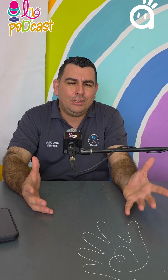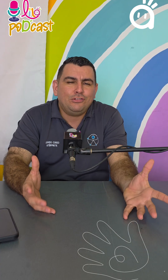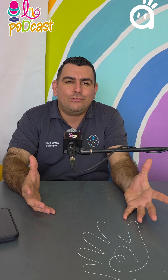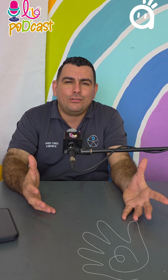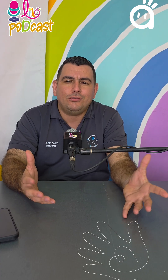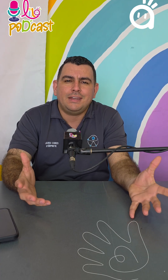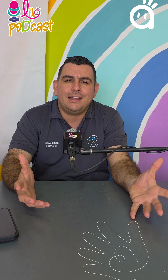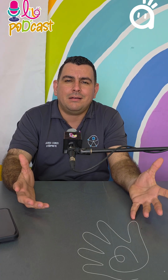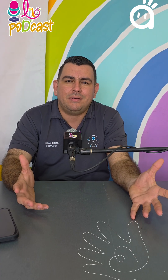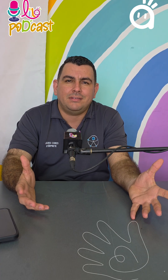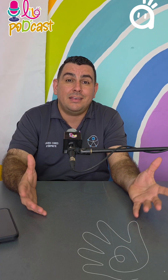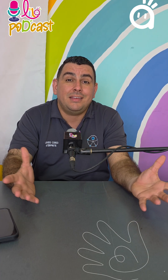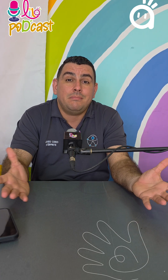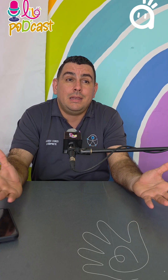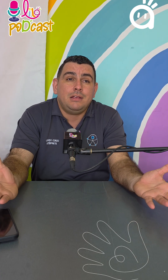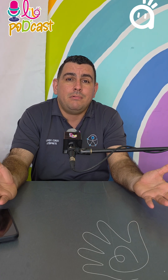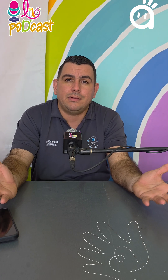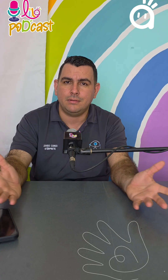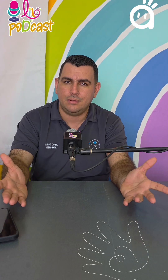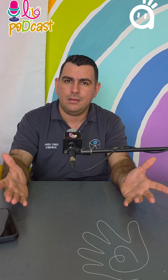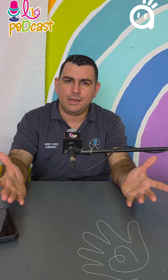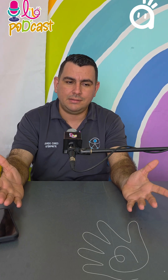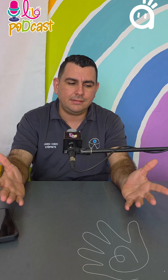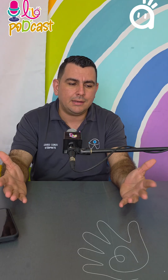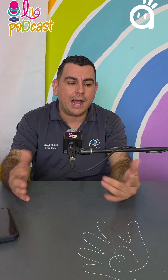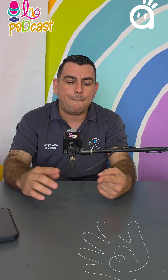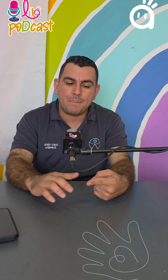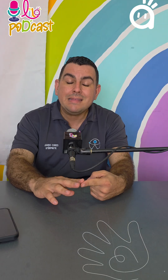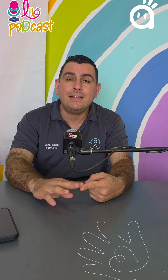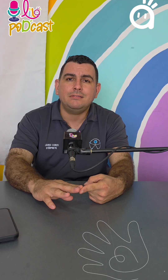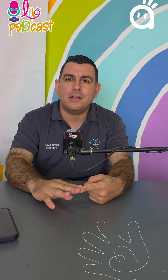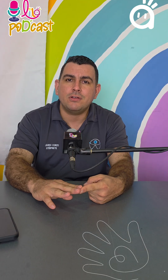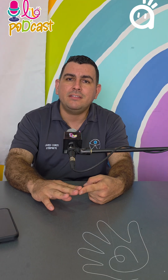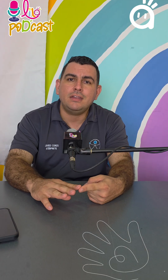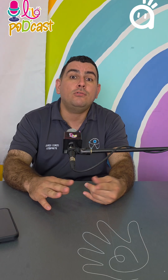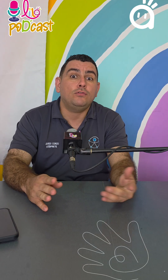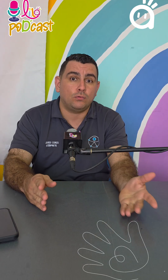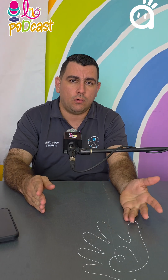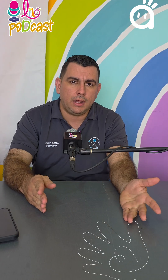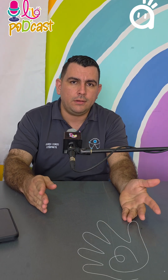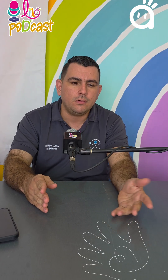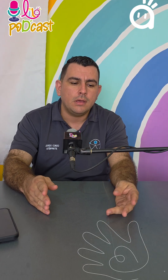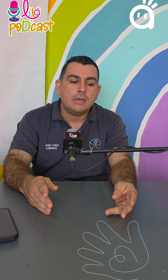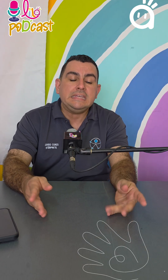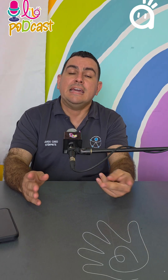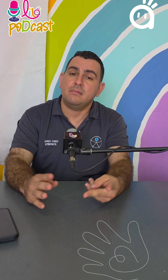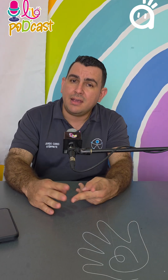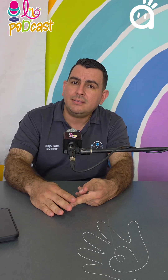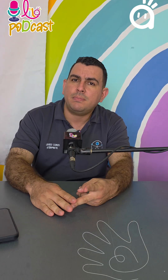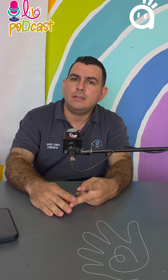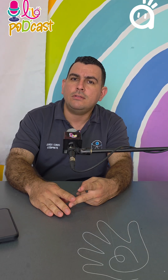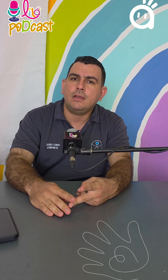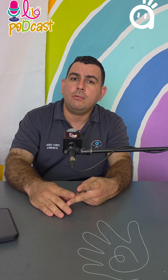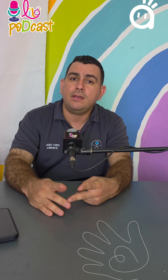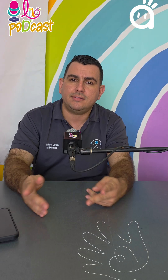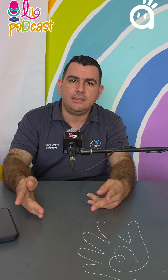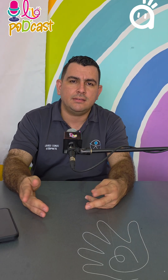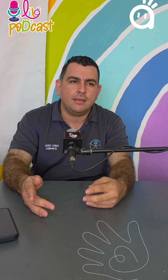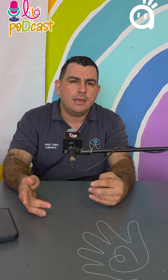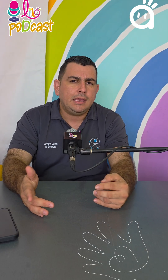niño sordo tiene la capacidad de ser bilingüe. Es decir, aprende el español escrito en su colegio y además está aprendiendo lengua de señas. Y